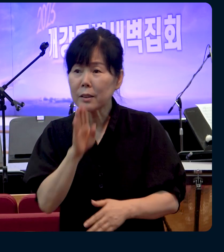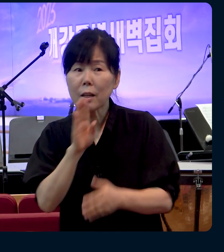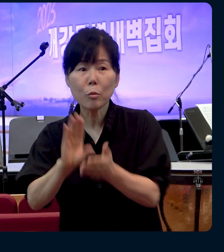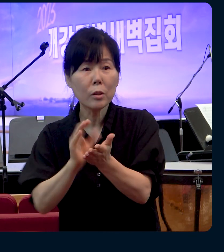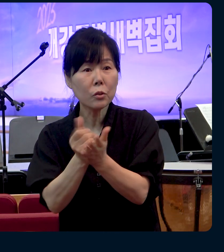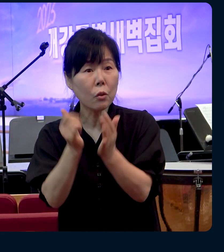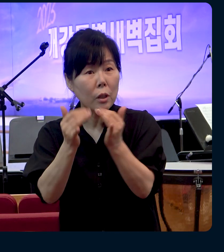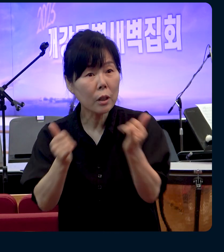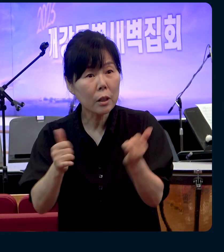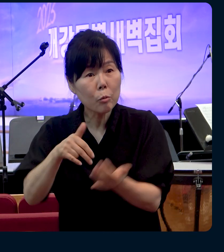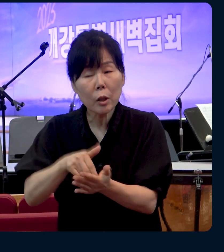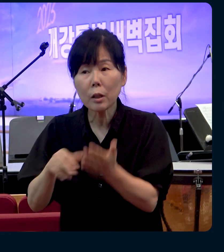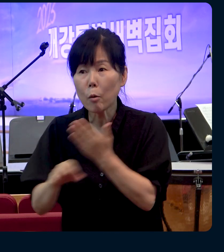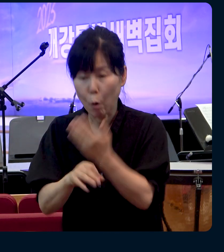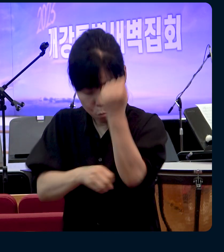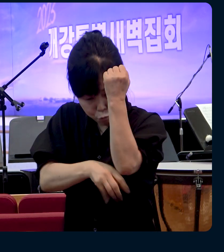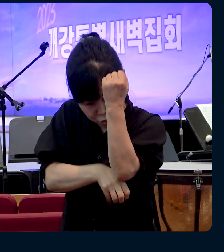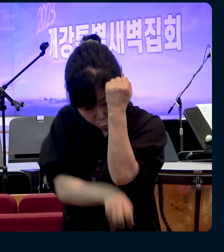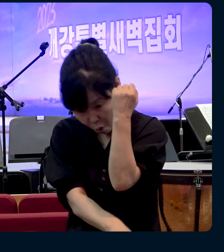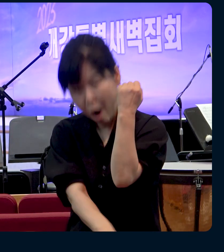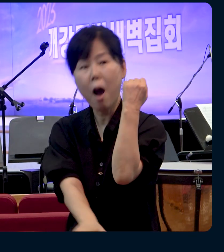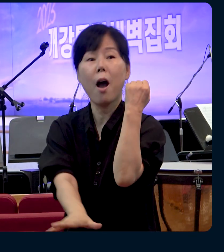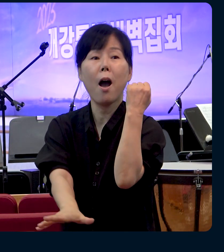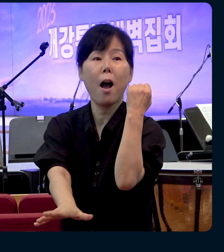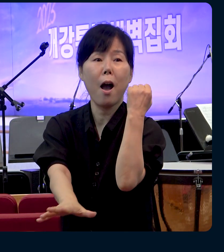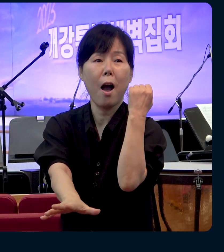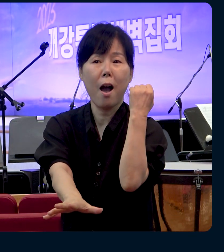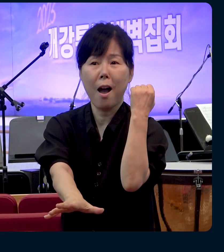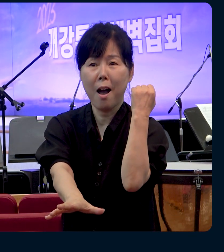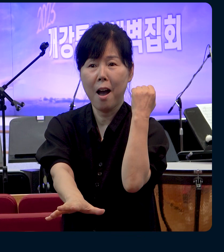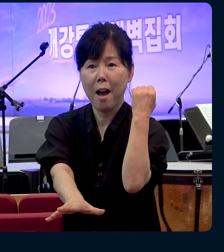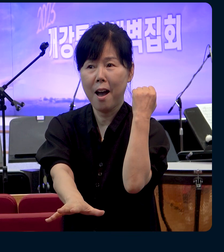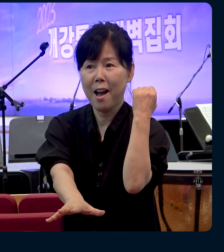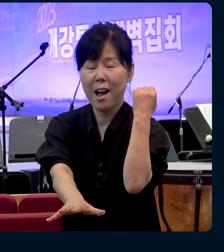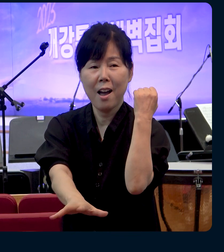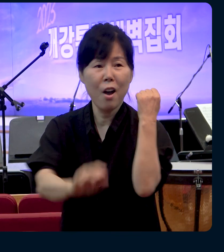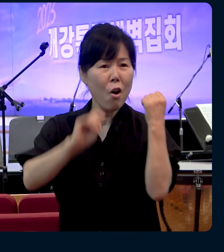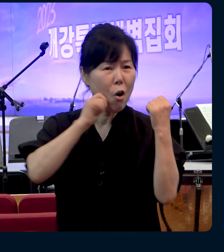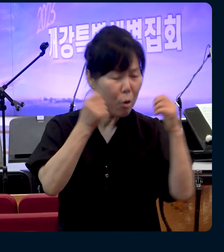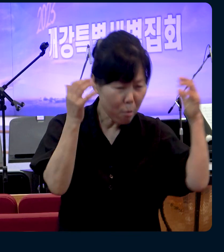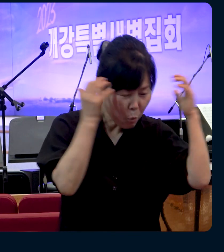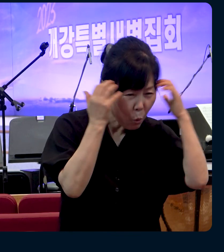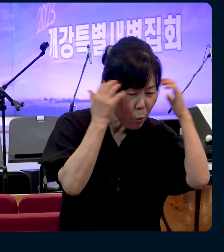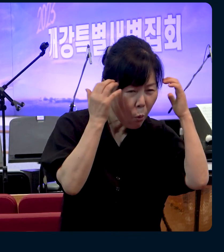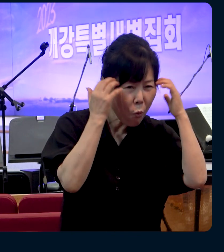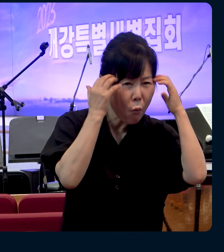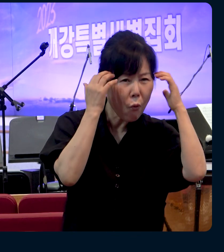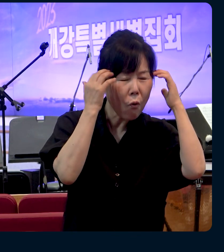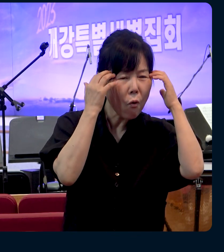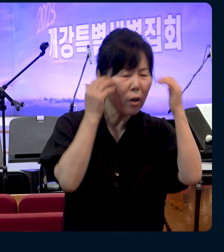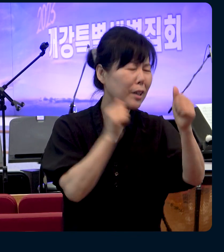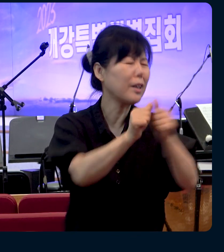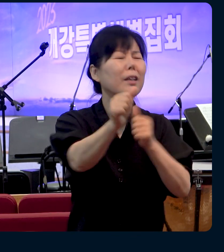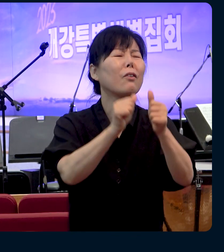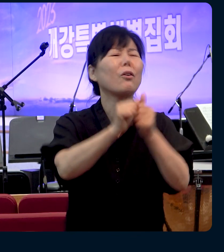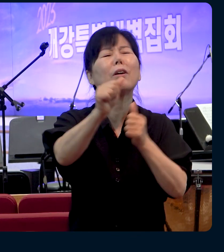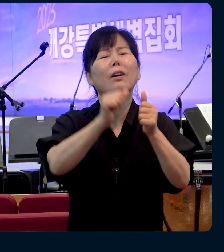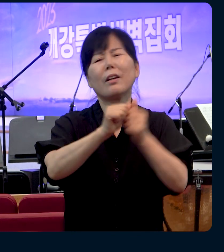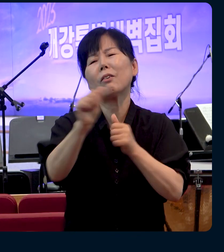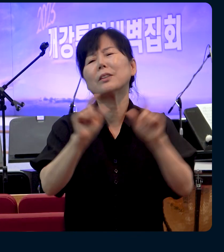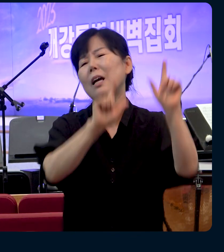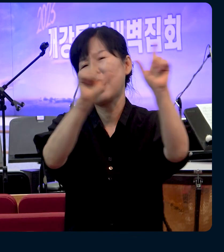그런데 참된 그리스도인은 뿌리가 깊어서 그 모든 환난을 이겨낸다는